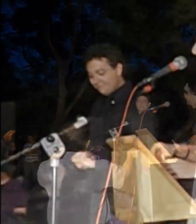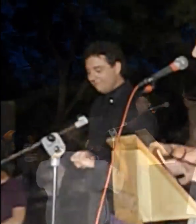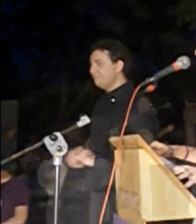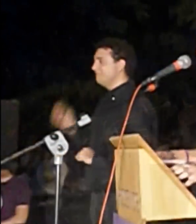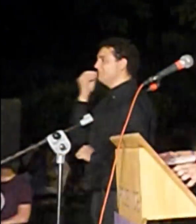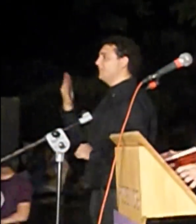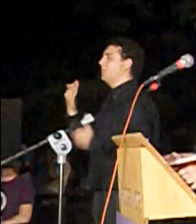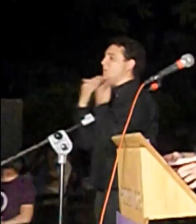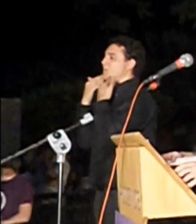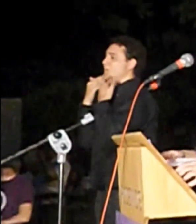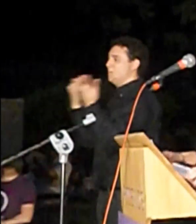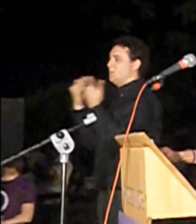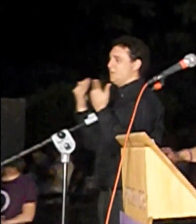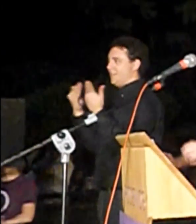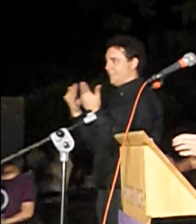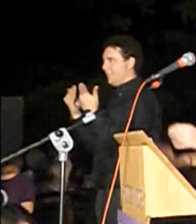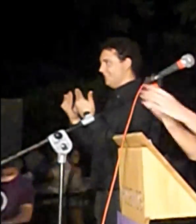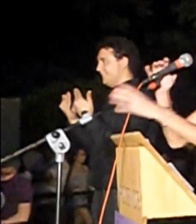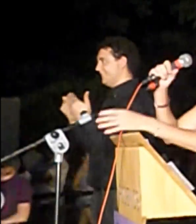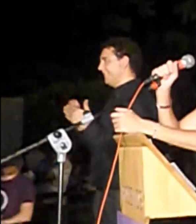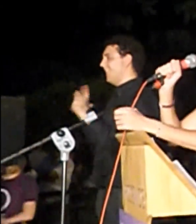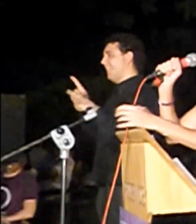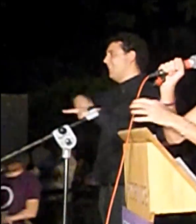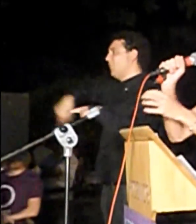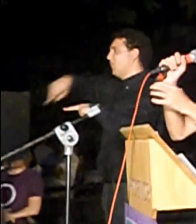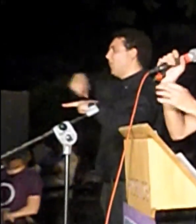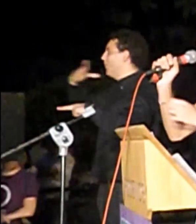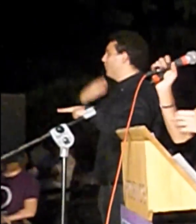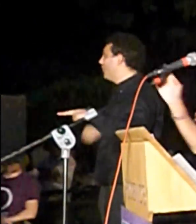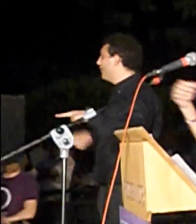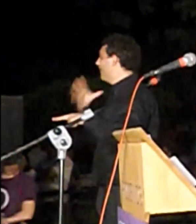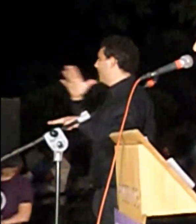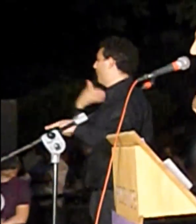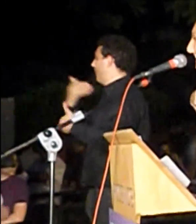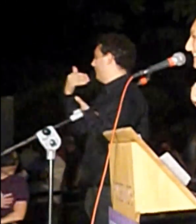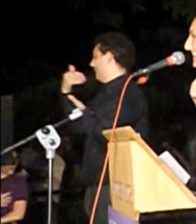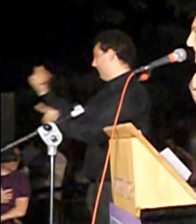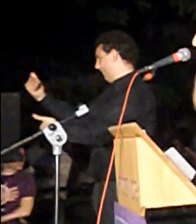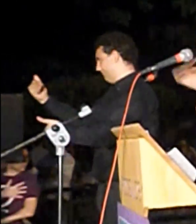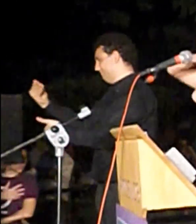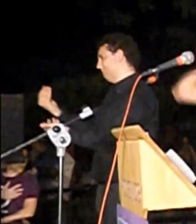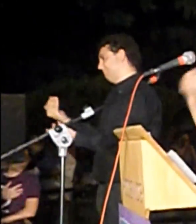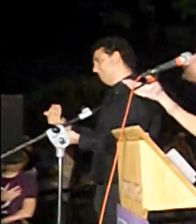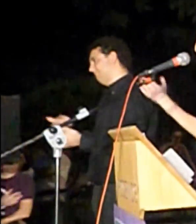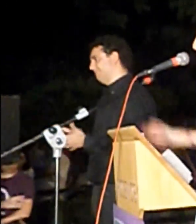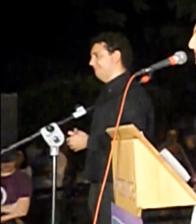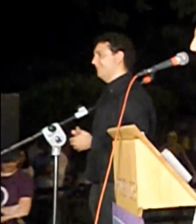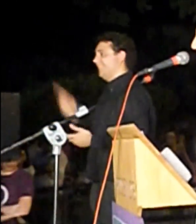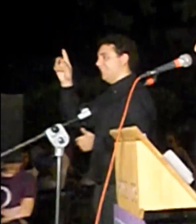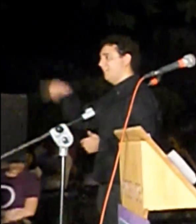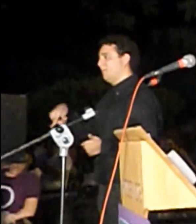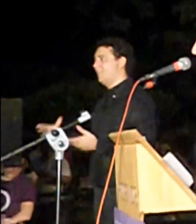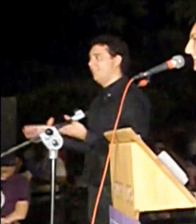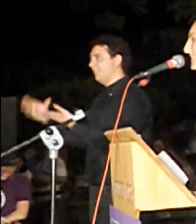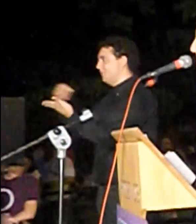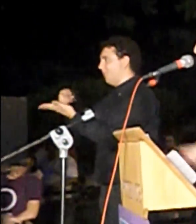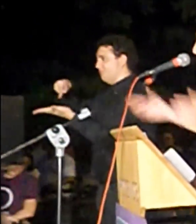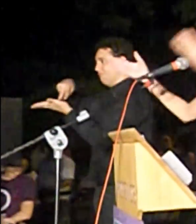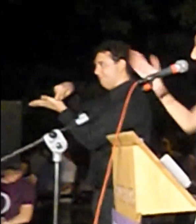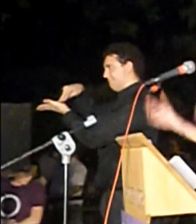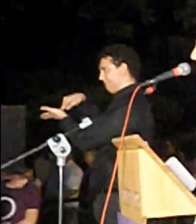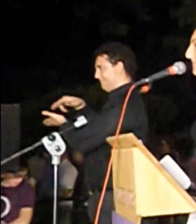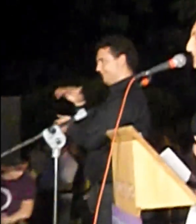bueno Muchas gracias eh al círculo de murcia por haberme invitado y bueno y a todos los que estáis aquí